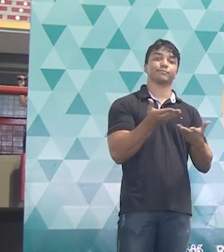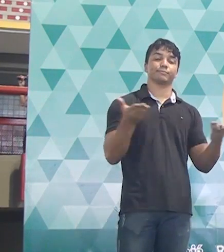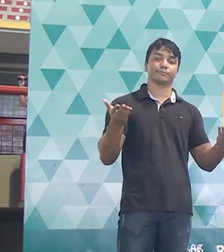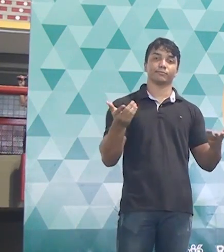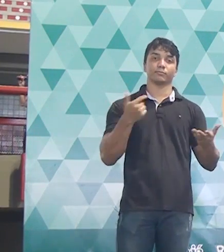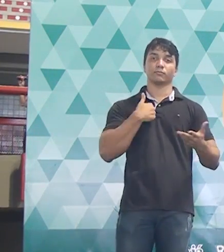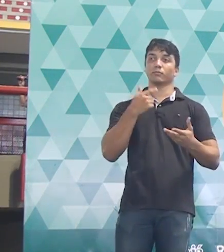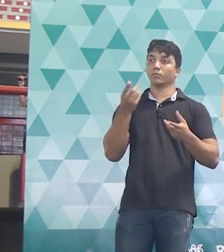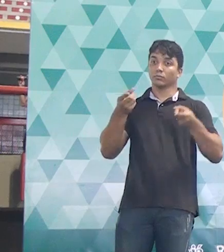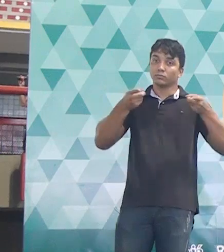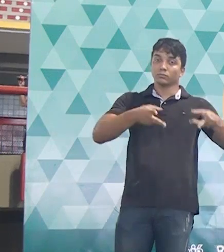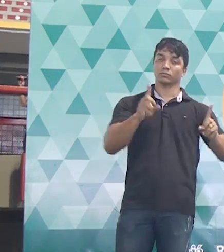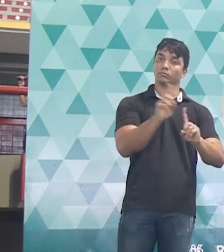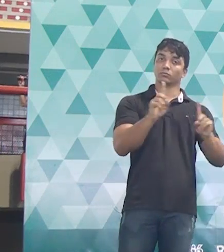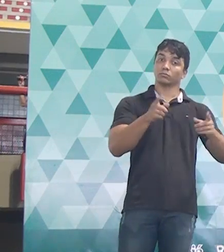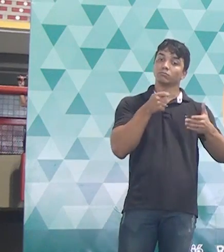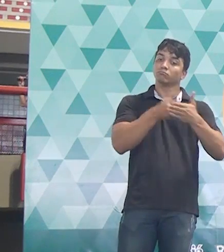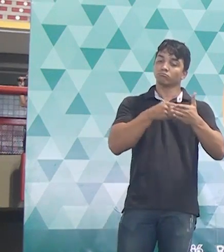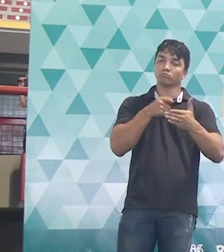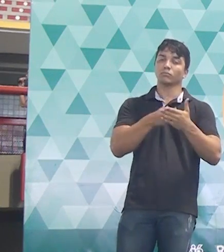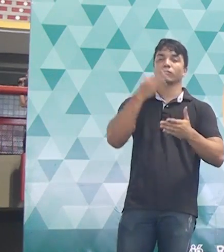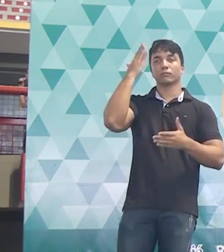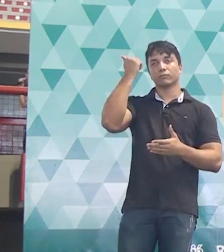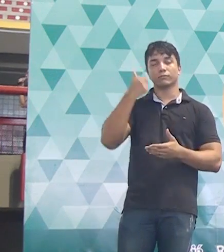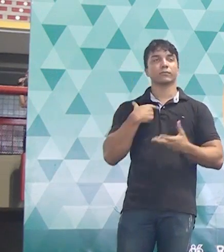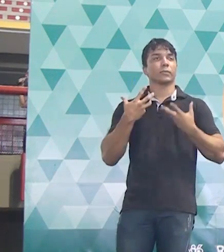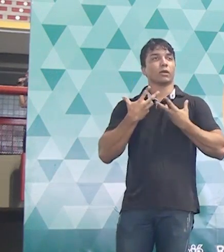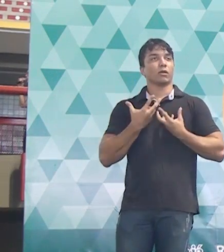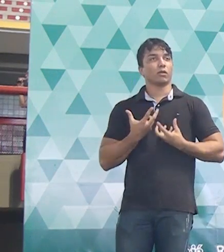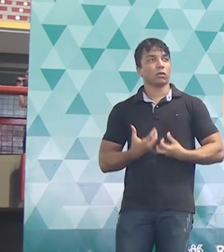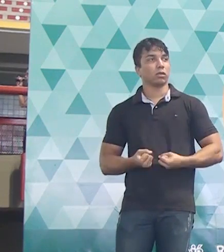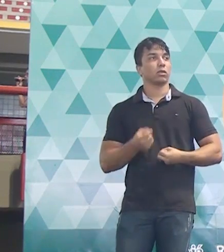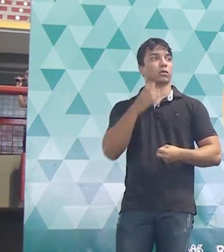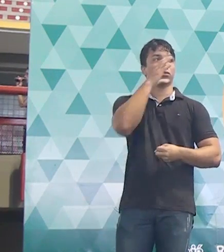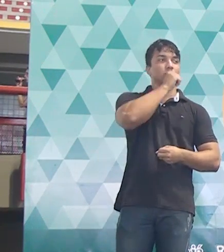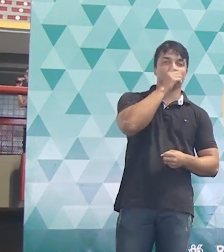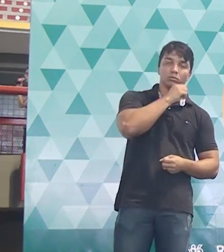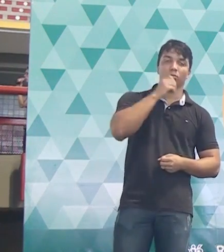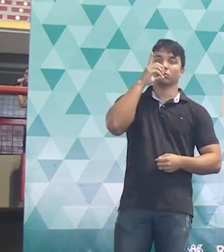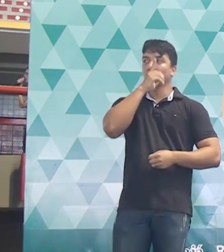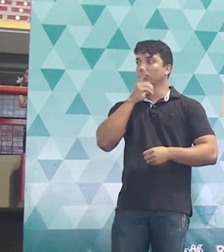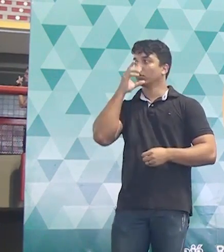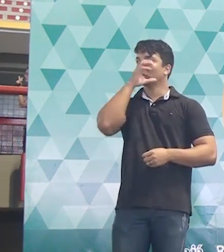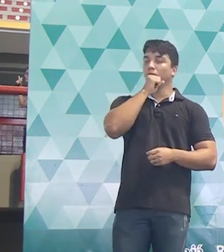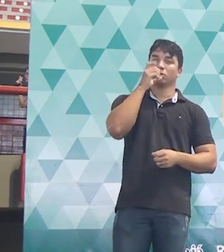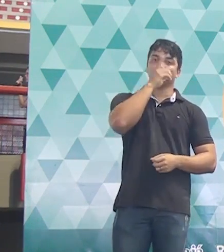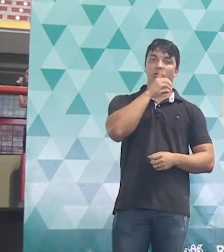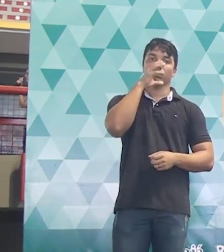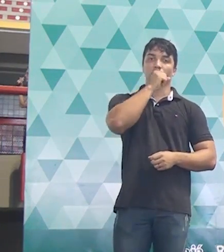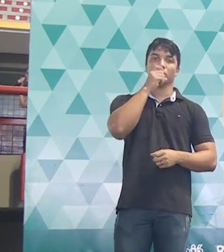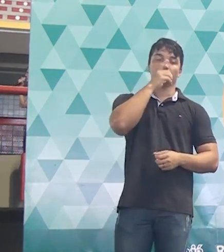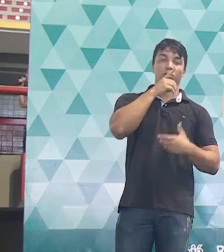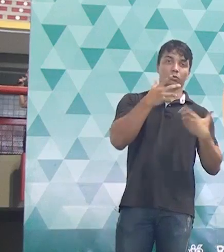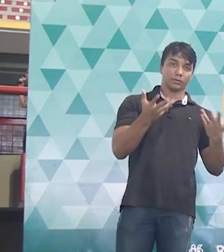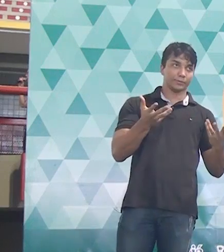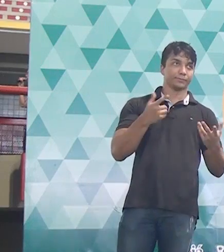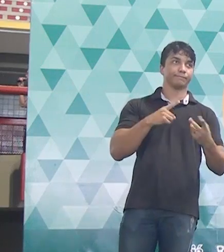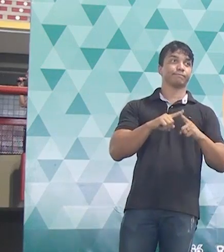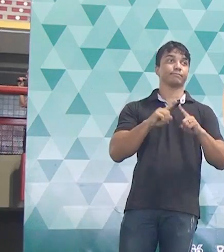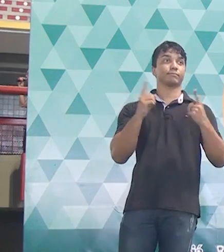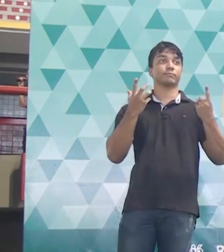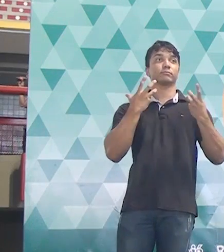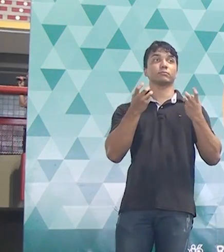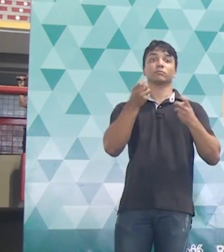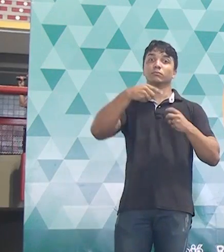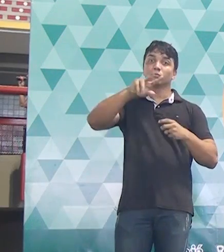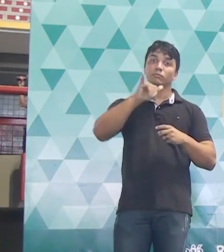que não desistam, é cansativo estar aqui aos domingos, sábados, a gente sabe que é sacrificante, mas